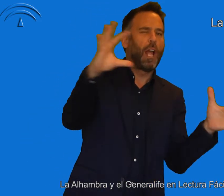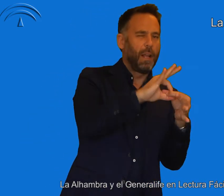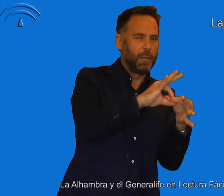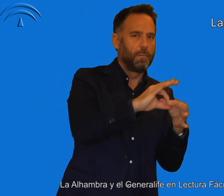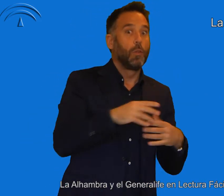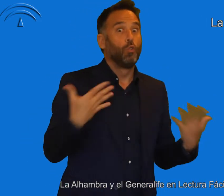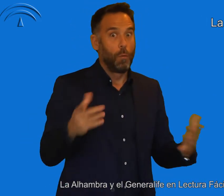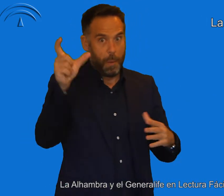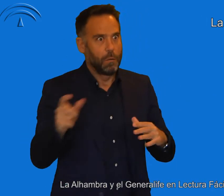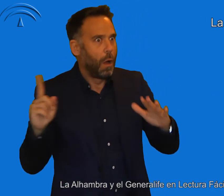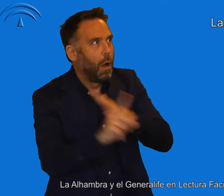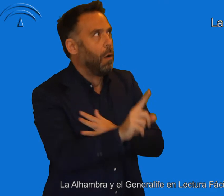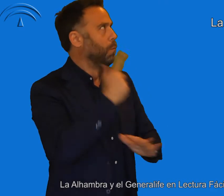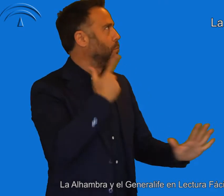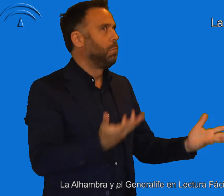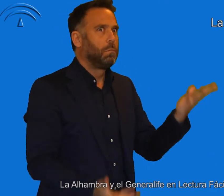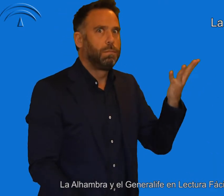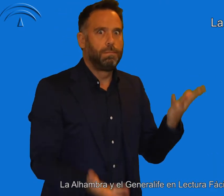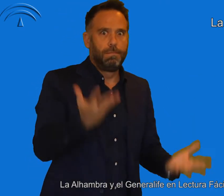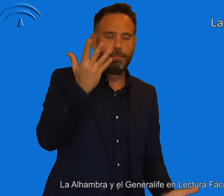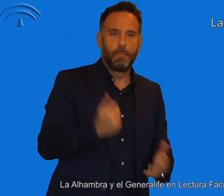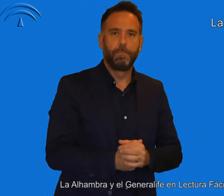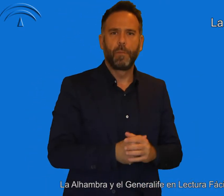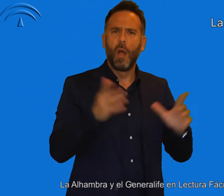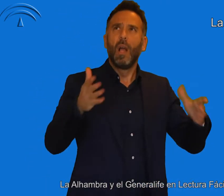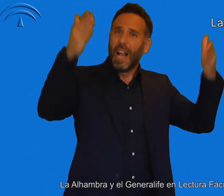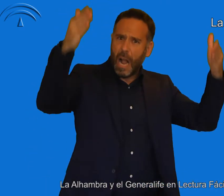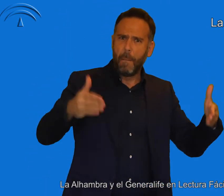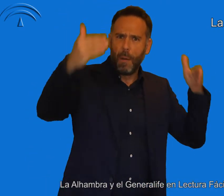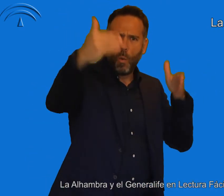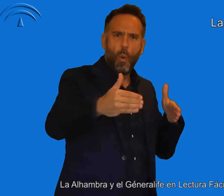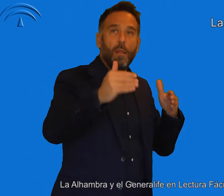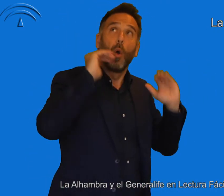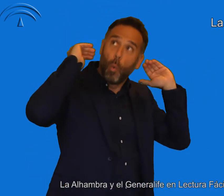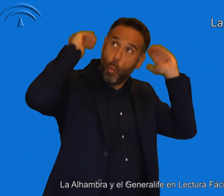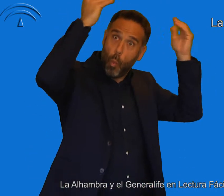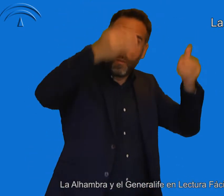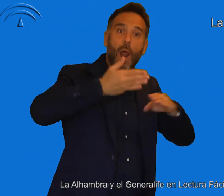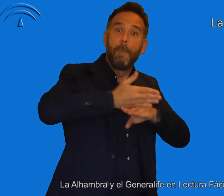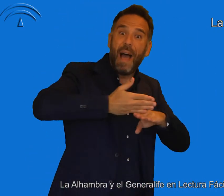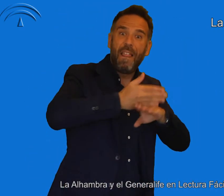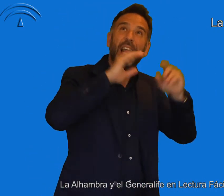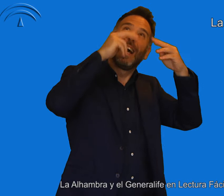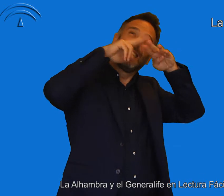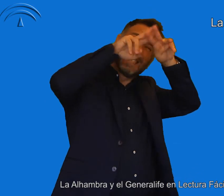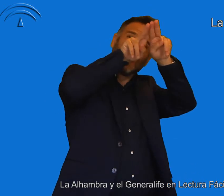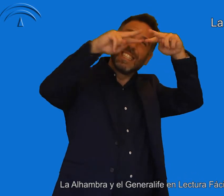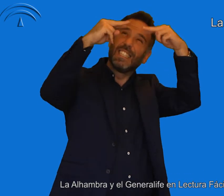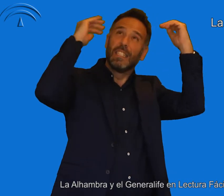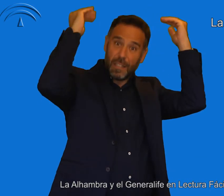y Alá lo protege. La sala es como una inmensa caja cuadrada, con una gran cúpula de madera